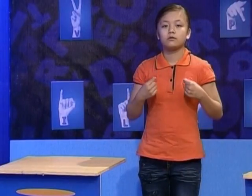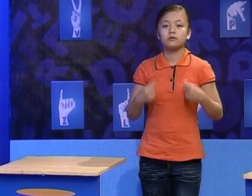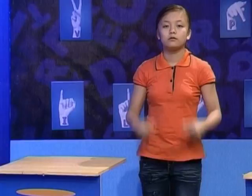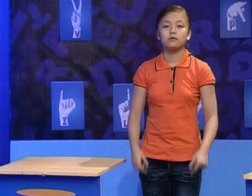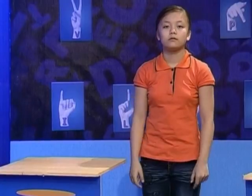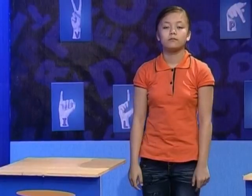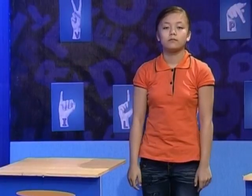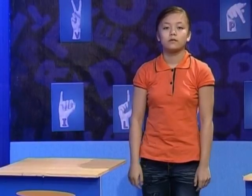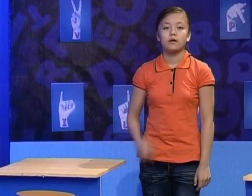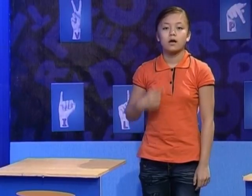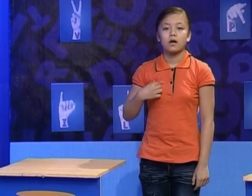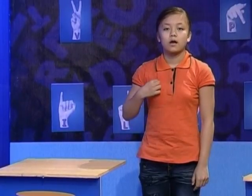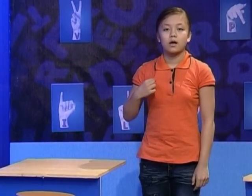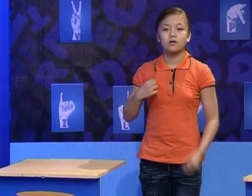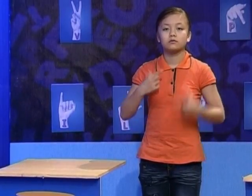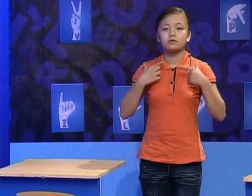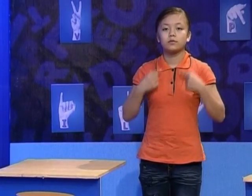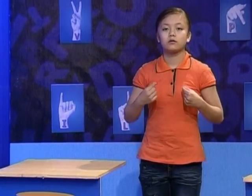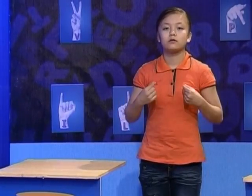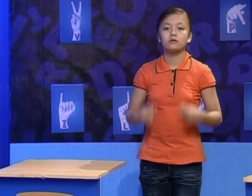Bạn còn nhớ được cả ký hiệu áo sơ mi.